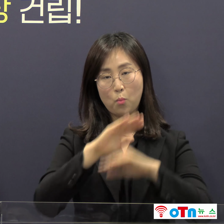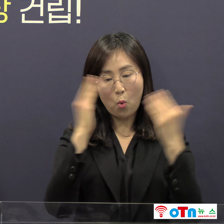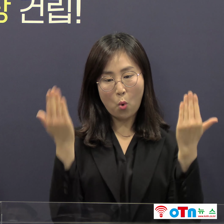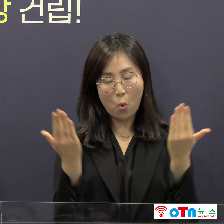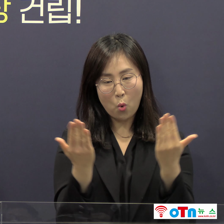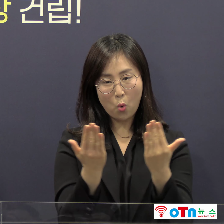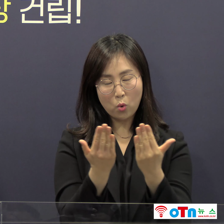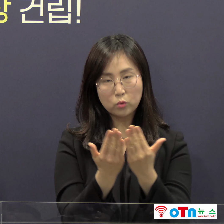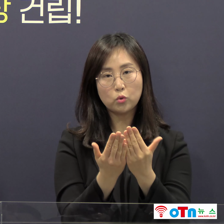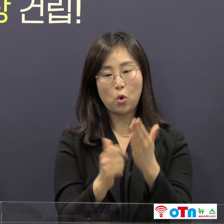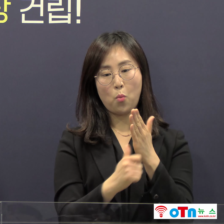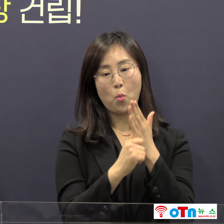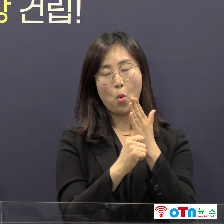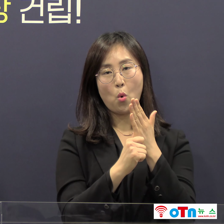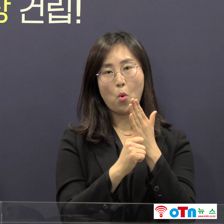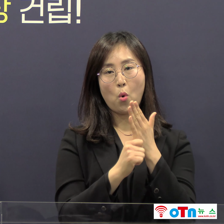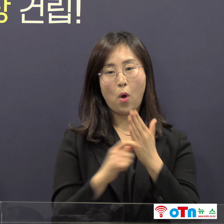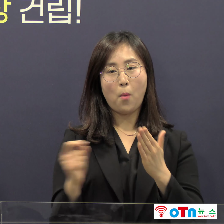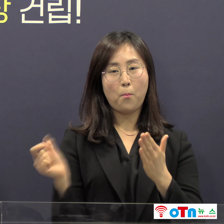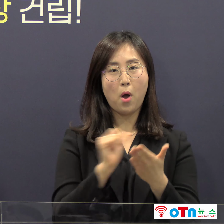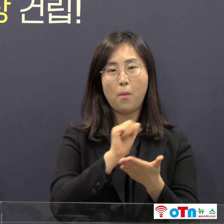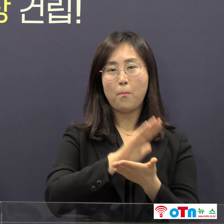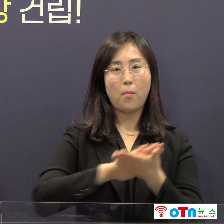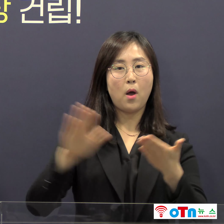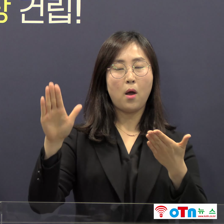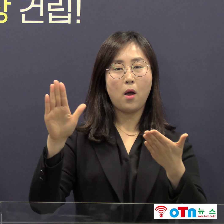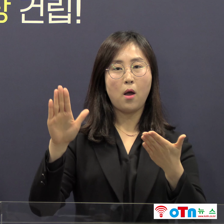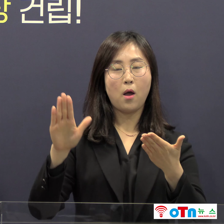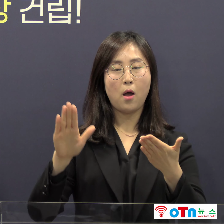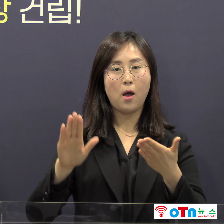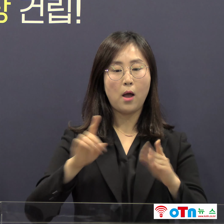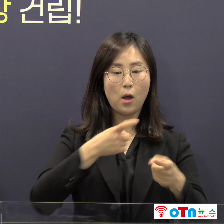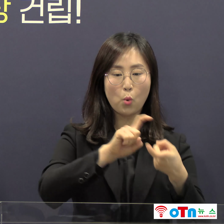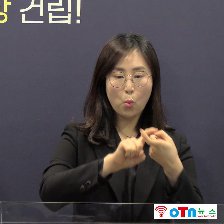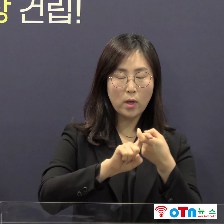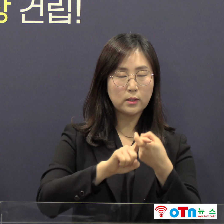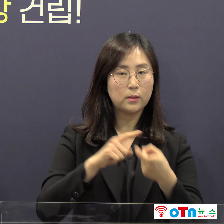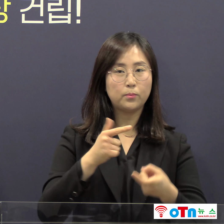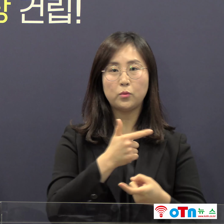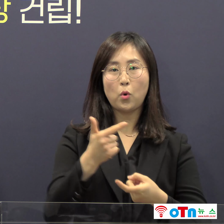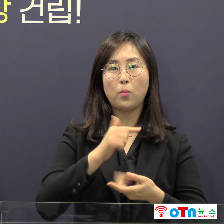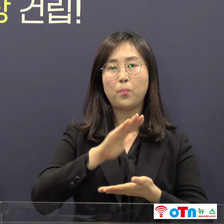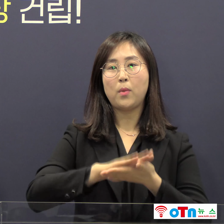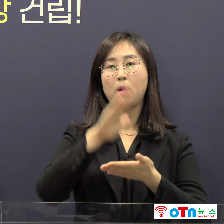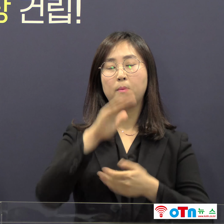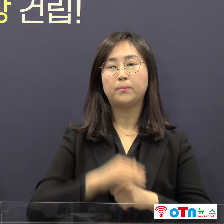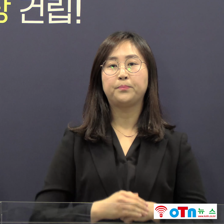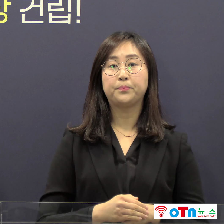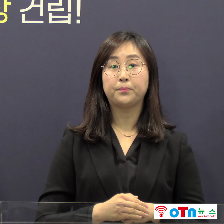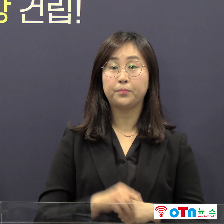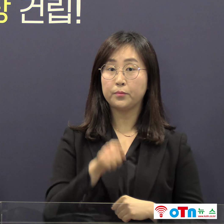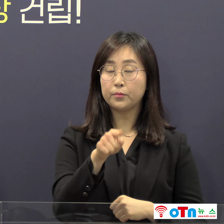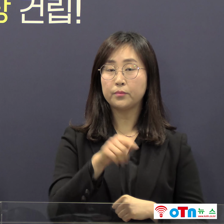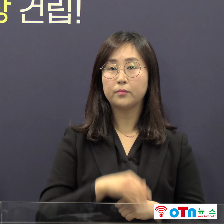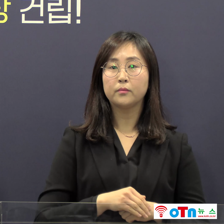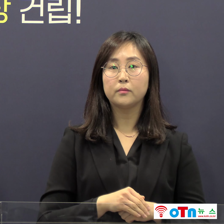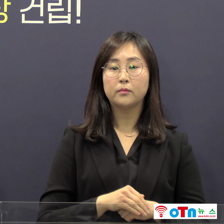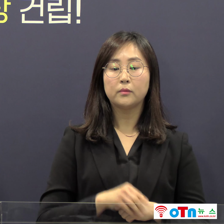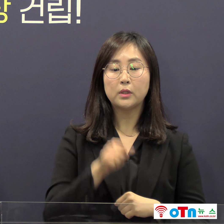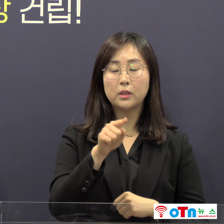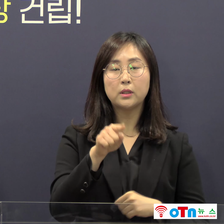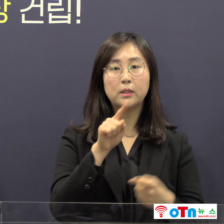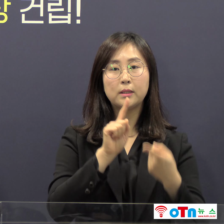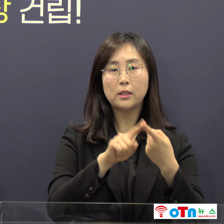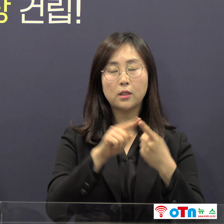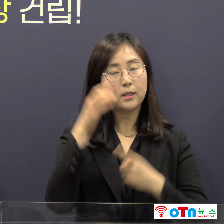성황리에 예배가 이루어지는 등 시민들의 참여 여기가 무척 뜨거웠습니다. 이는 우리 예술의 전당에 대한